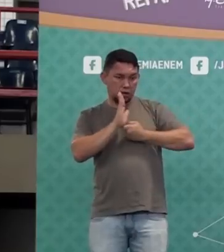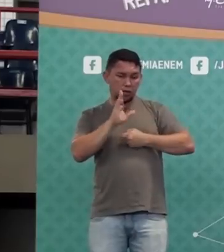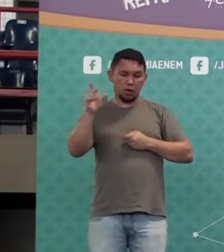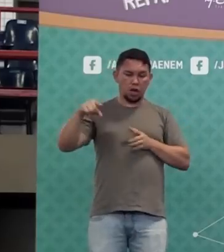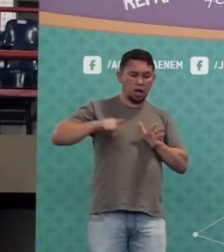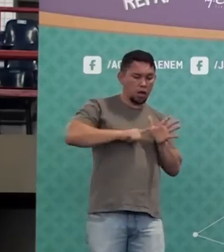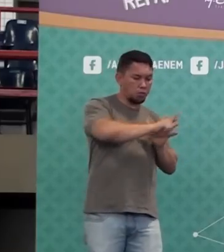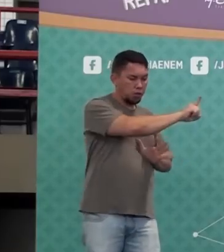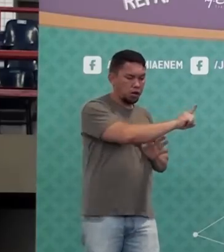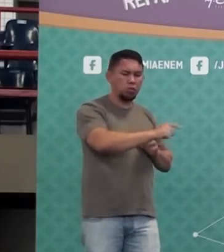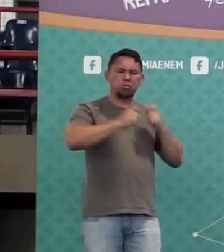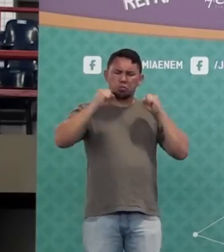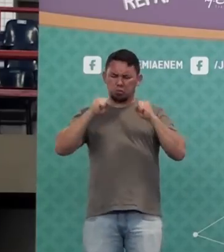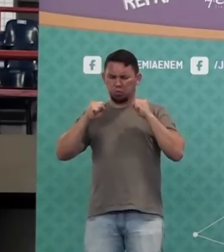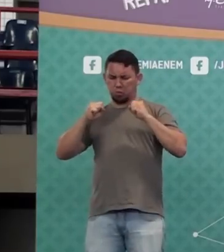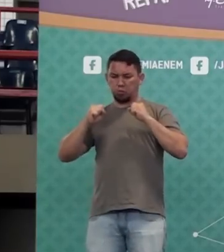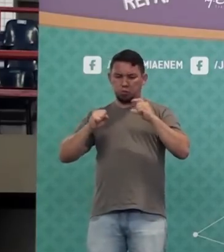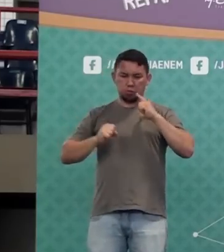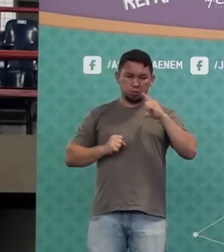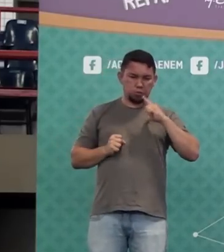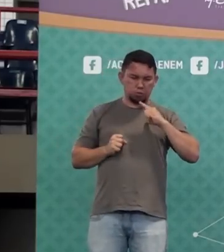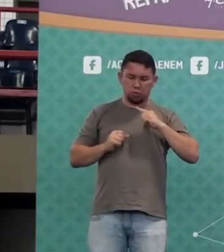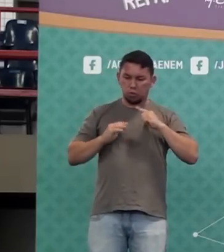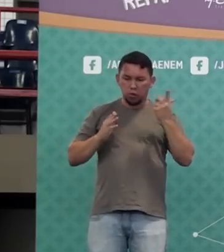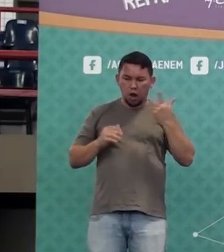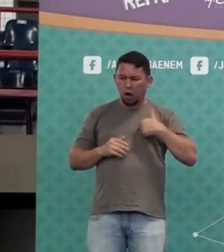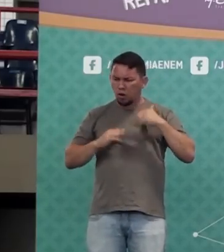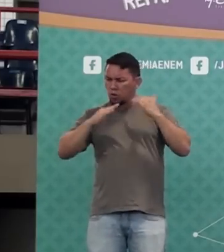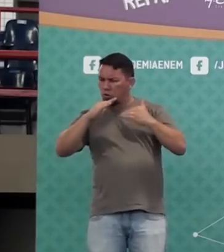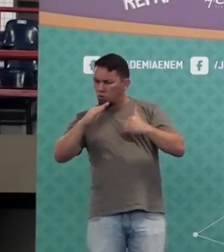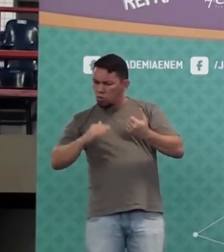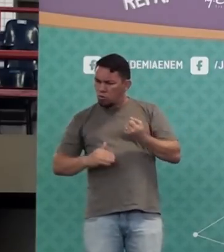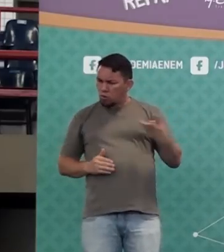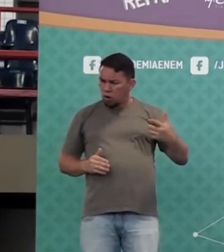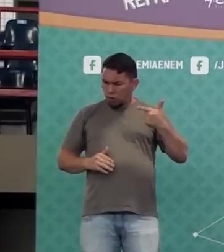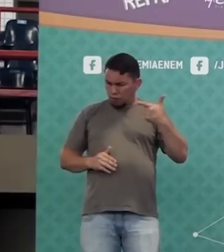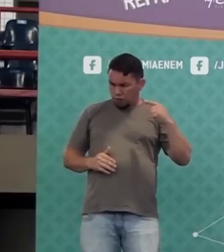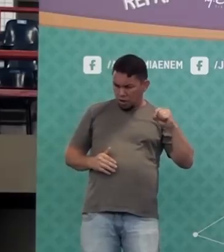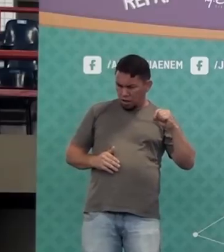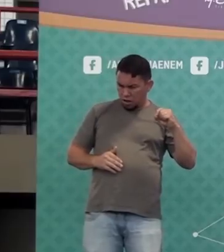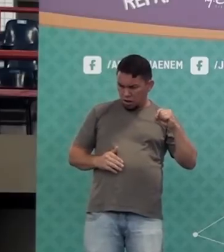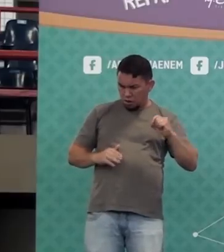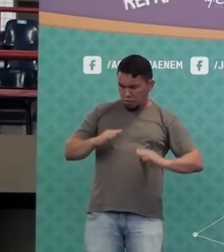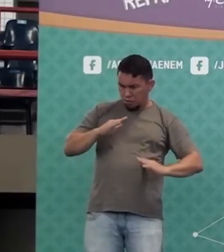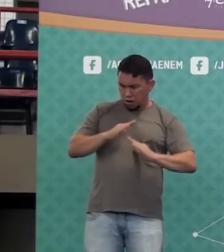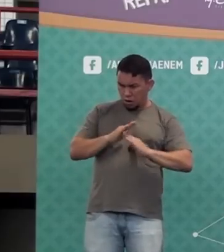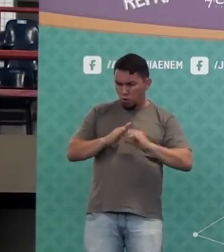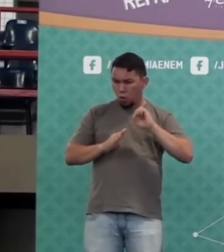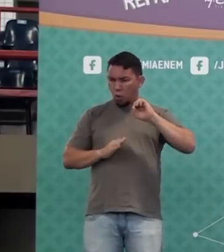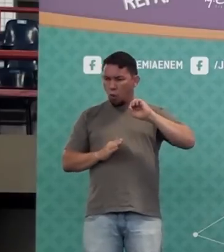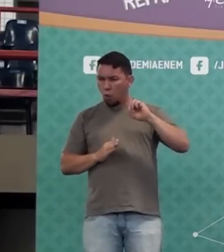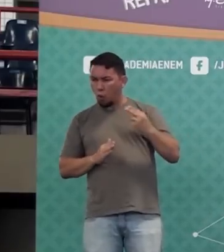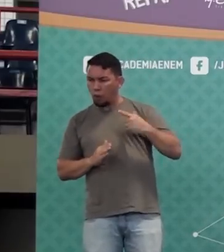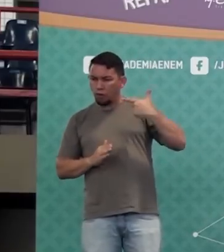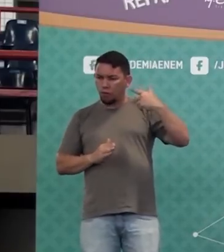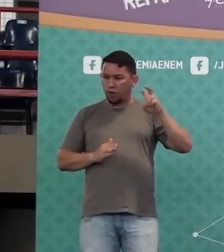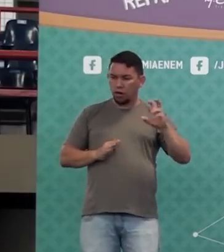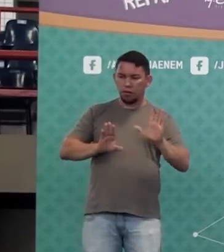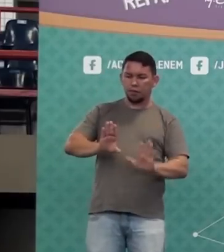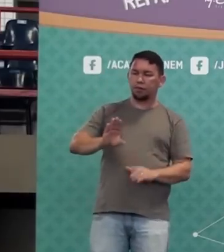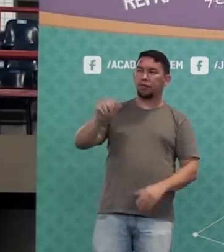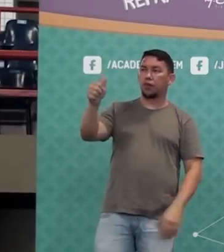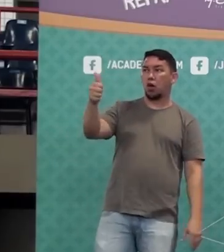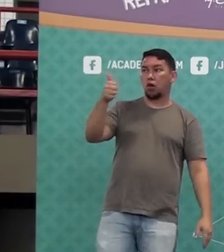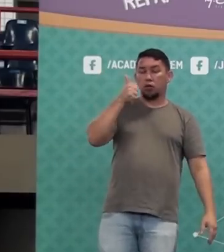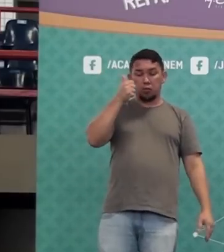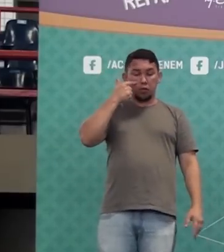está perguntando se pode fazer menos de 20 linhas ou mais de 25. Vamos começar pela segunda pergunta.